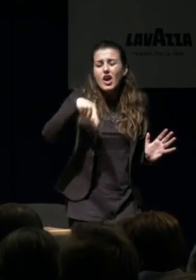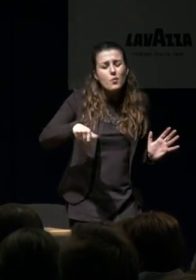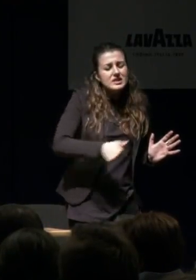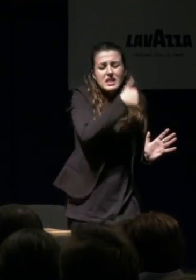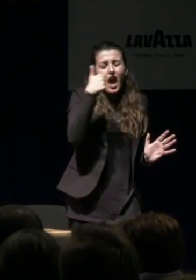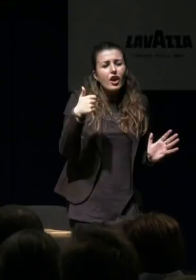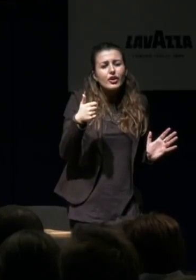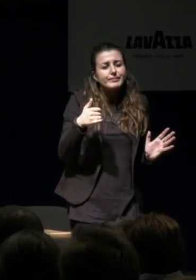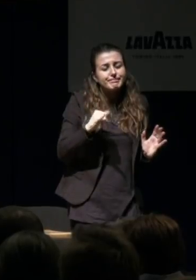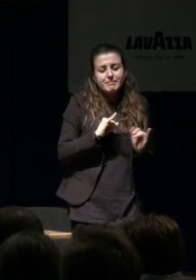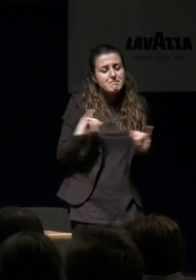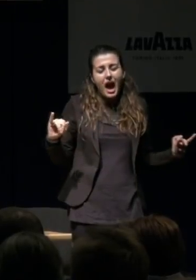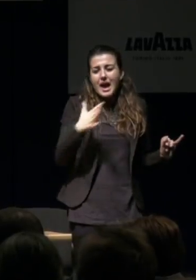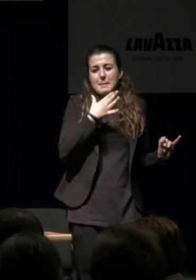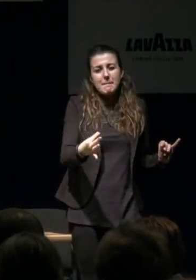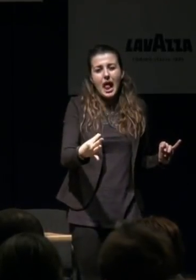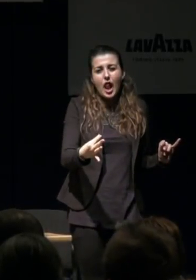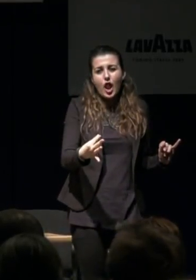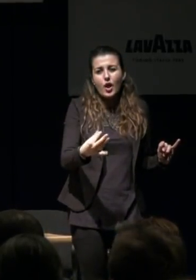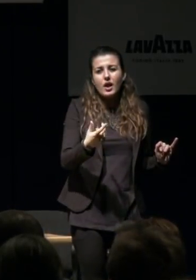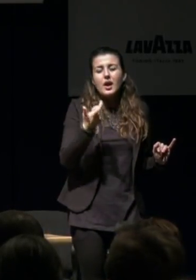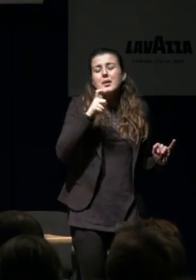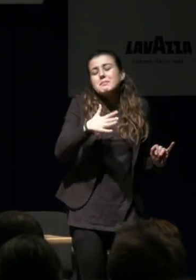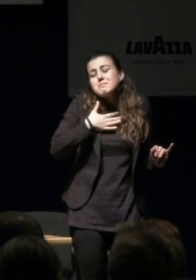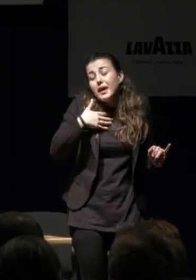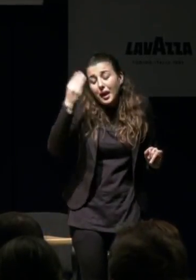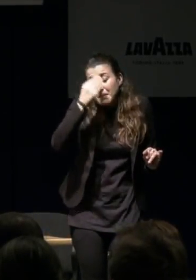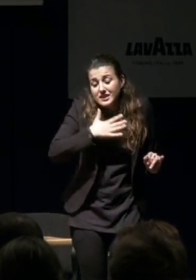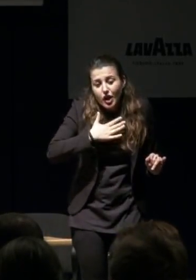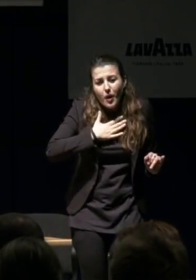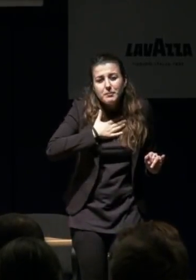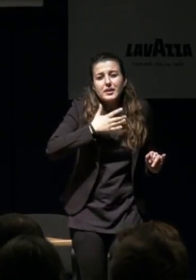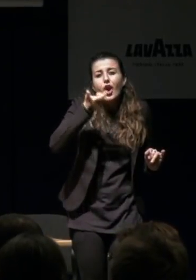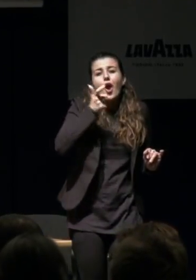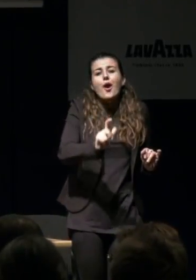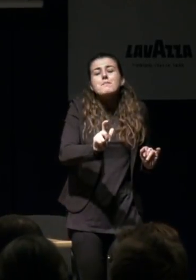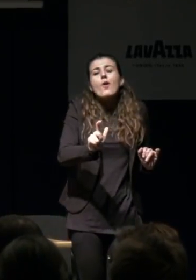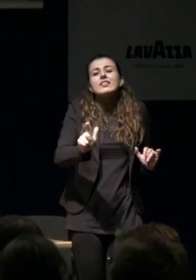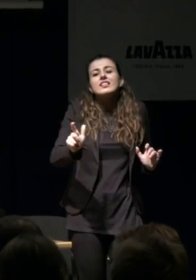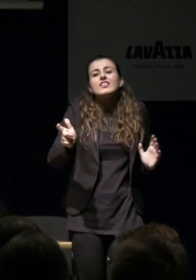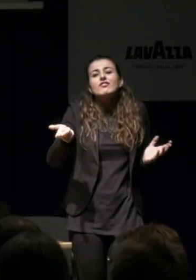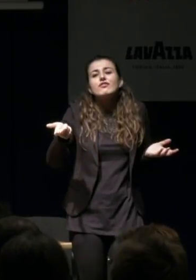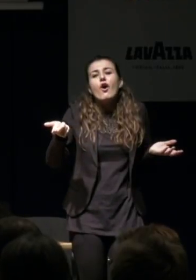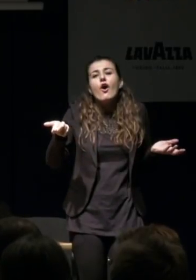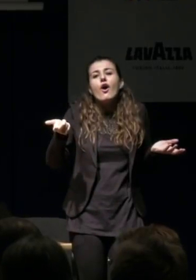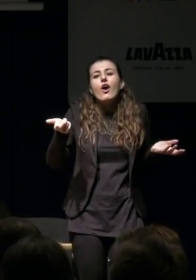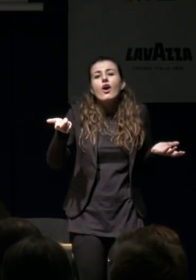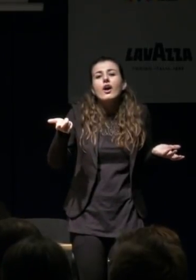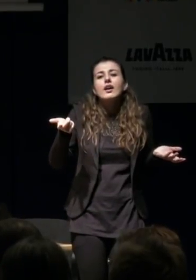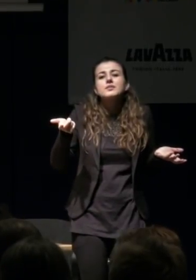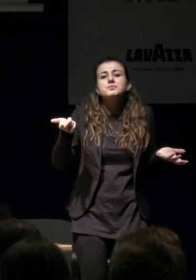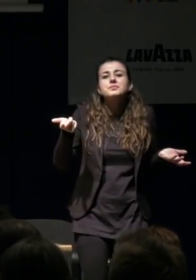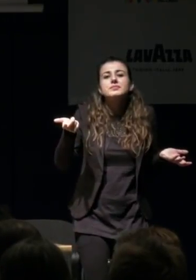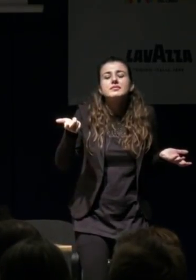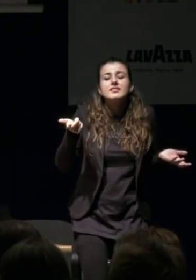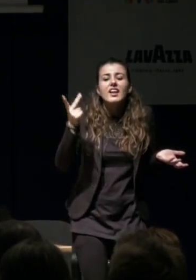per quanto per quanto mi riguarda per quanto per quanto ci riguarda perché è